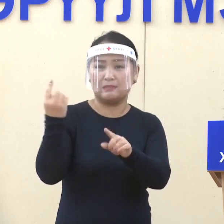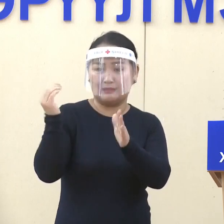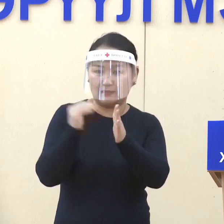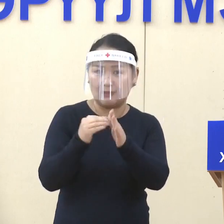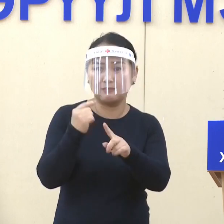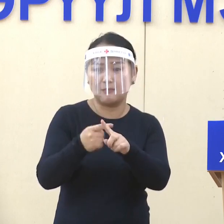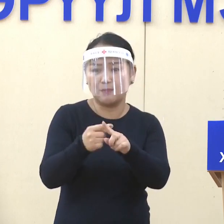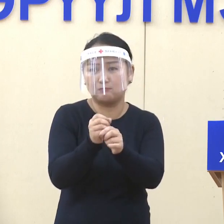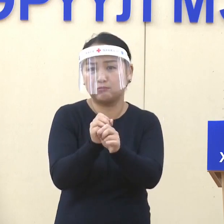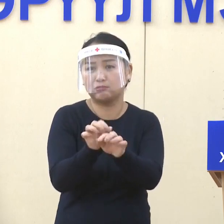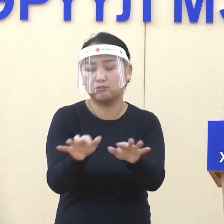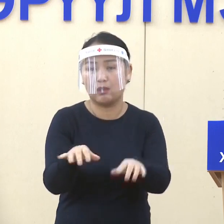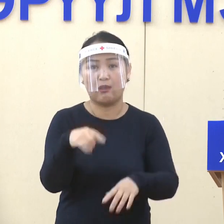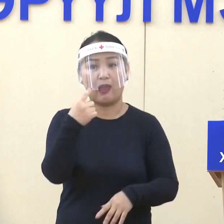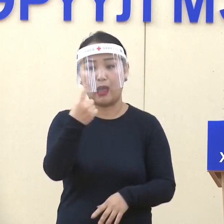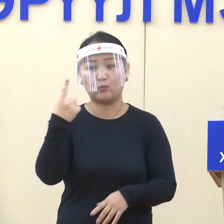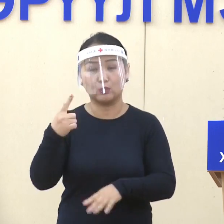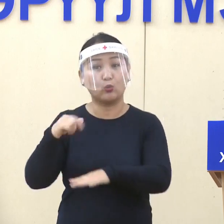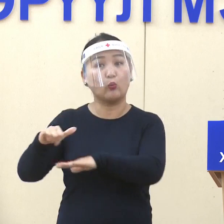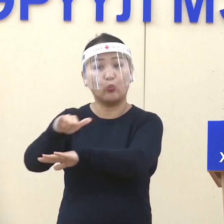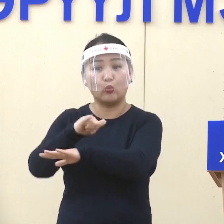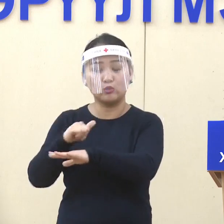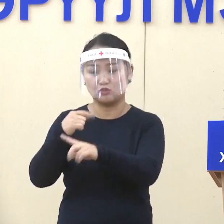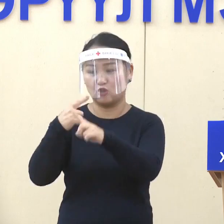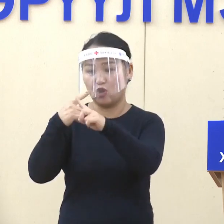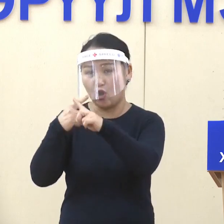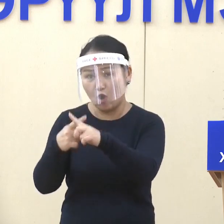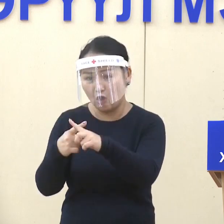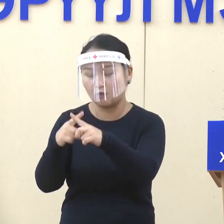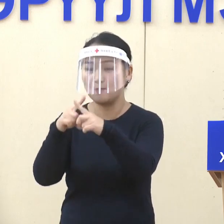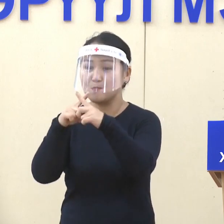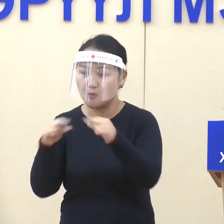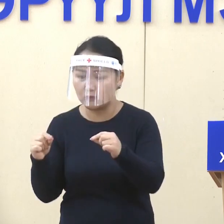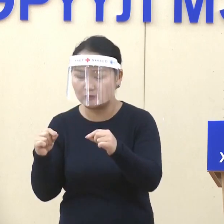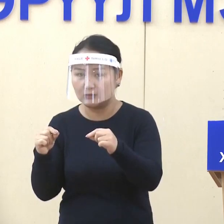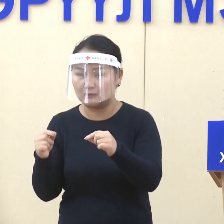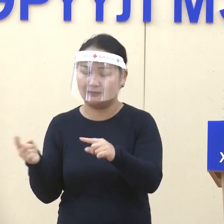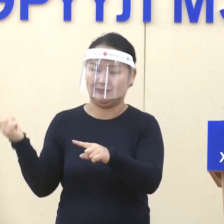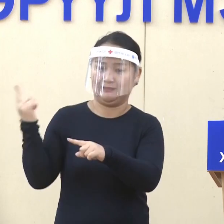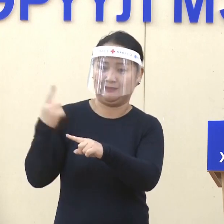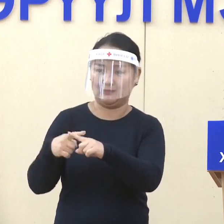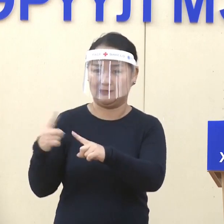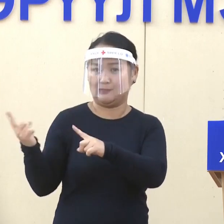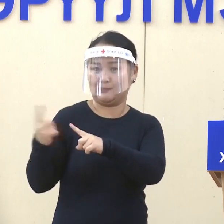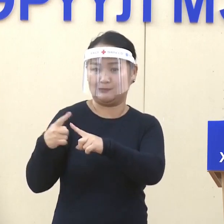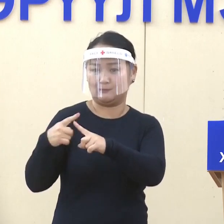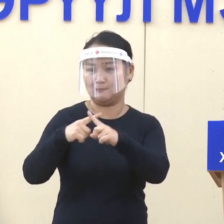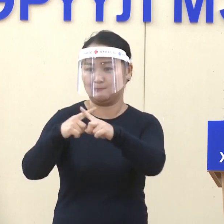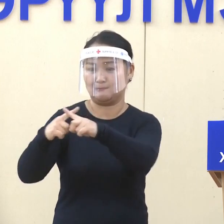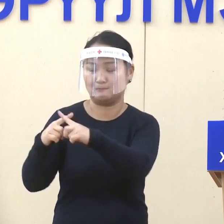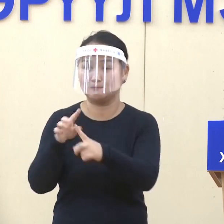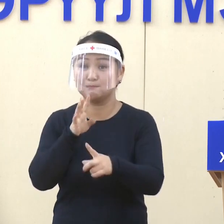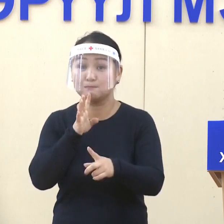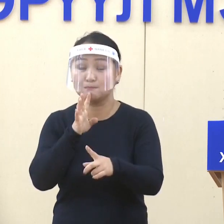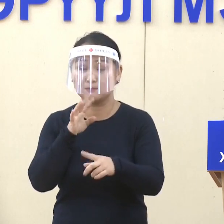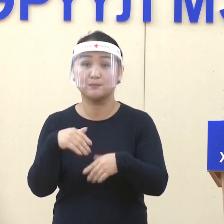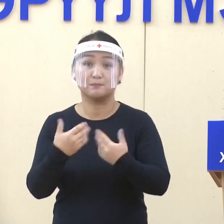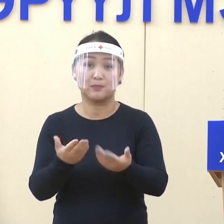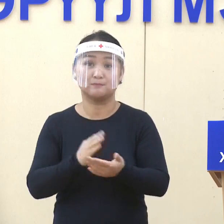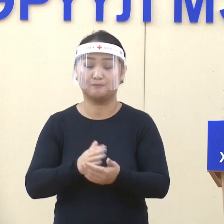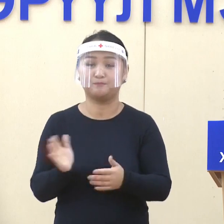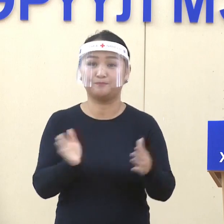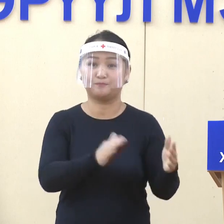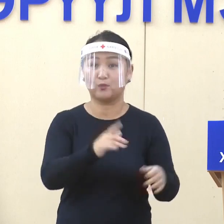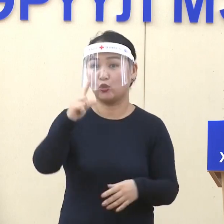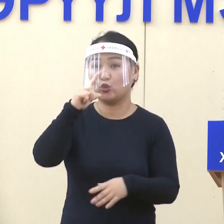Ийм учраас 11 орон хөл хорионыхоо дэглэмийг эргэж одоо чангатах арга хэмжээг авч байгаа юм байна. За ингээд Оросын